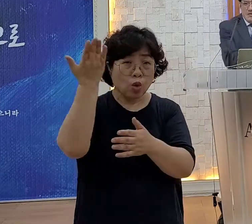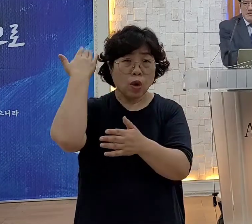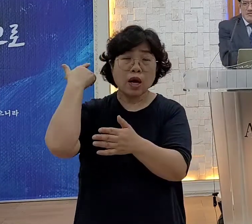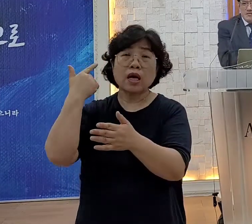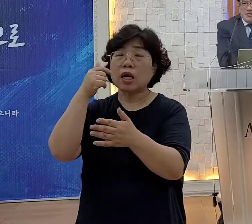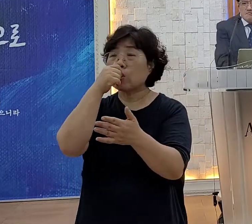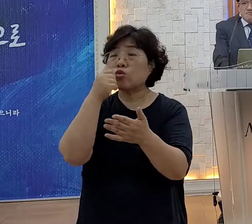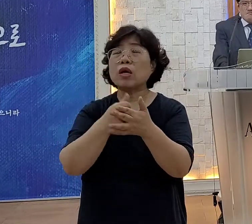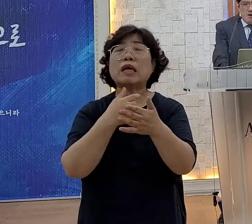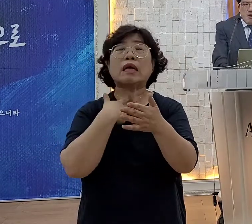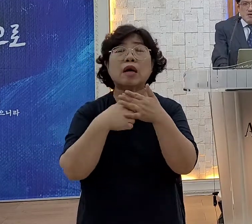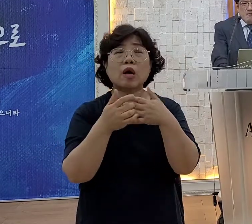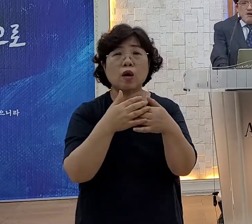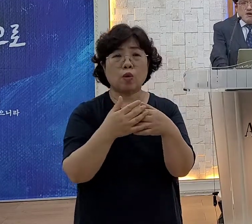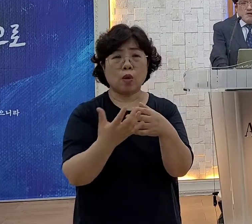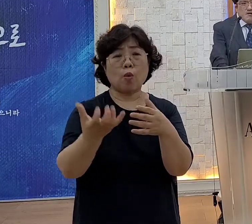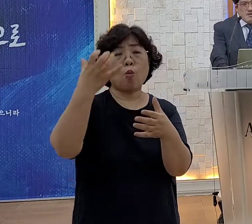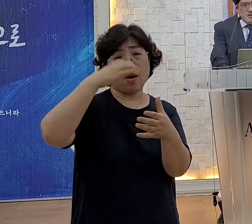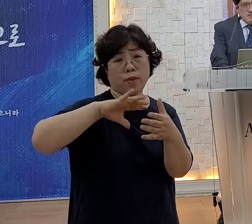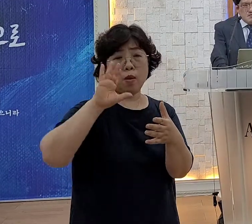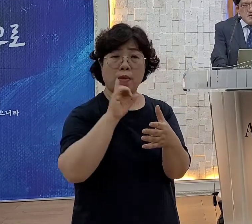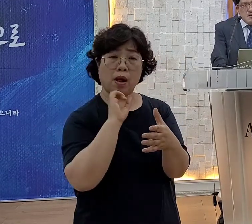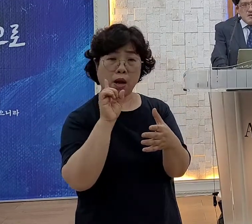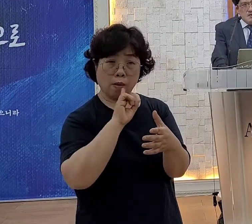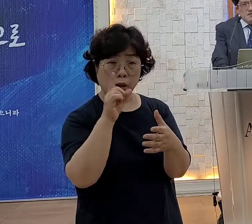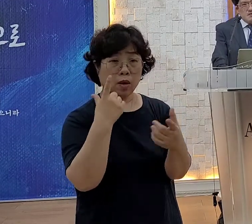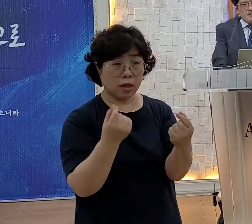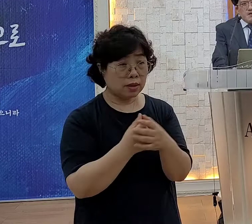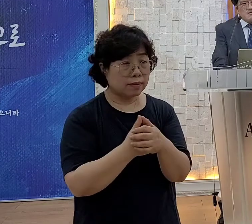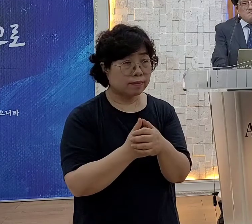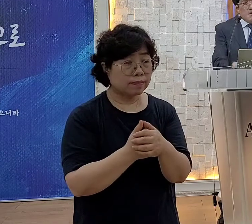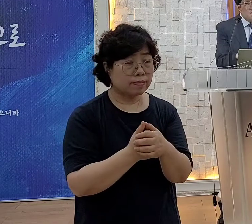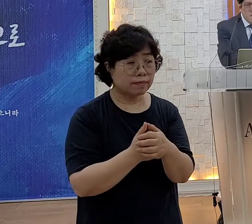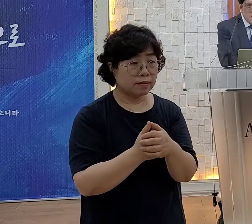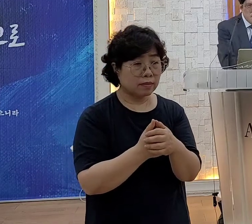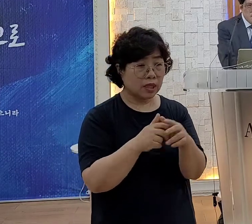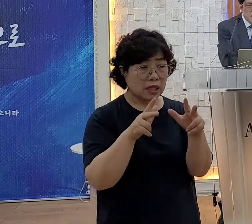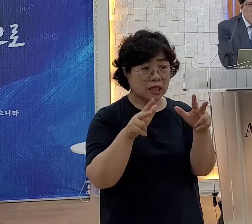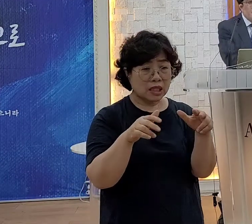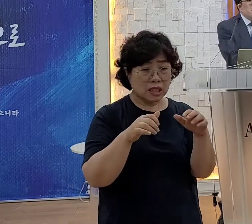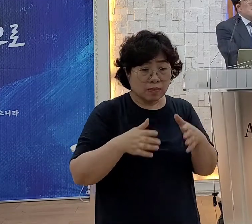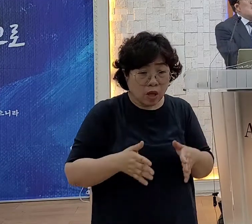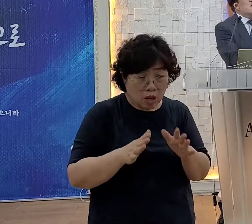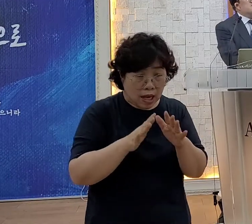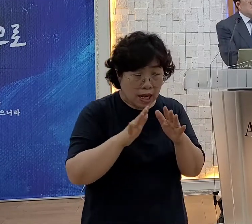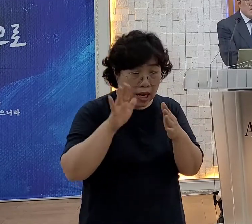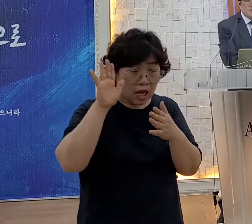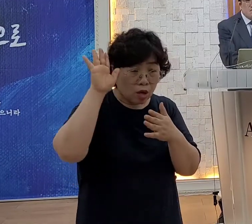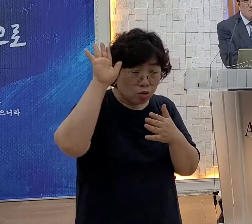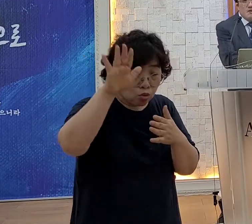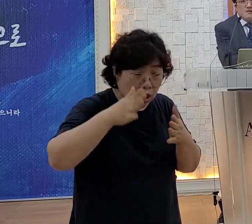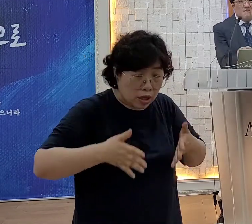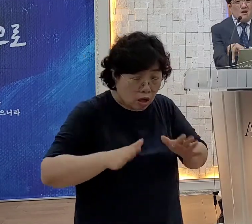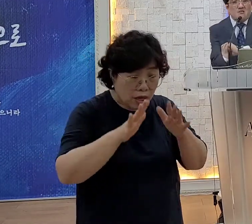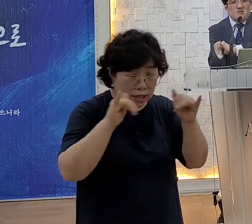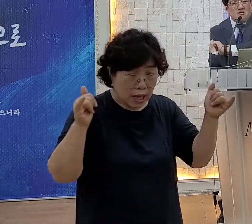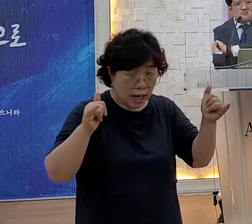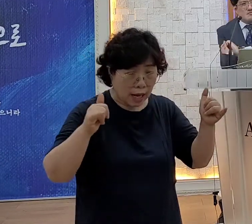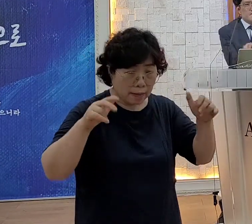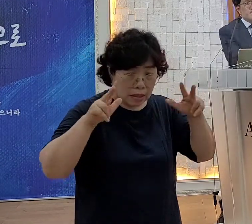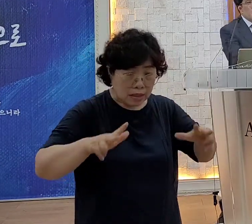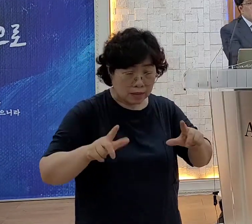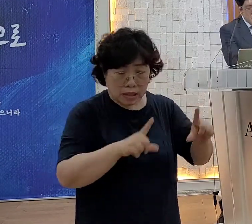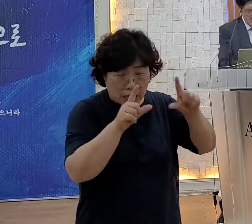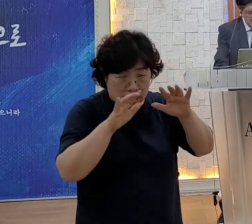스냅 사진을 다 찍어가지고 과거와 현재 있는 사람까지도 다 과거에 있었뿐만 아니라 앞으로 태어날 존재까지도 이 과거 시제